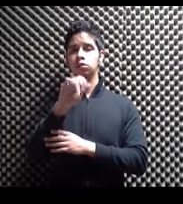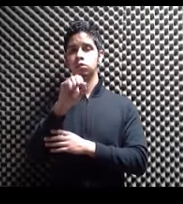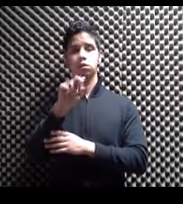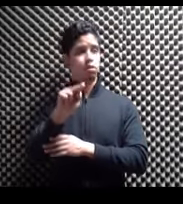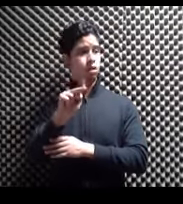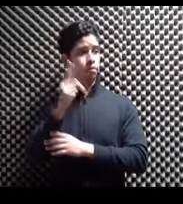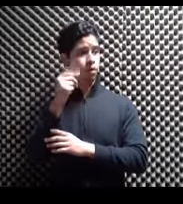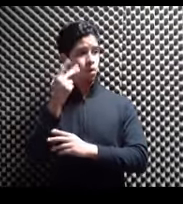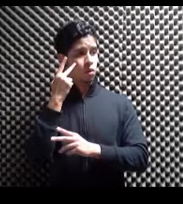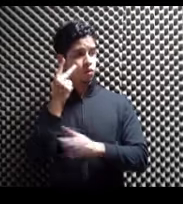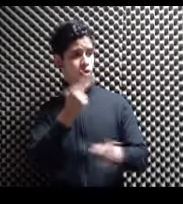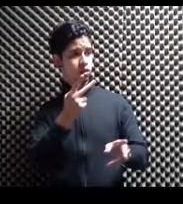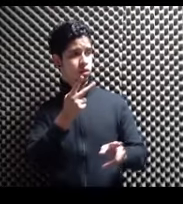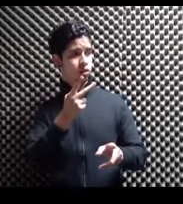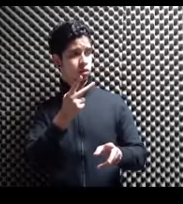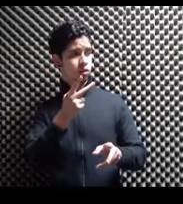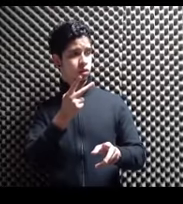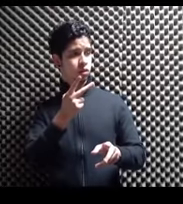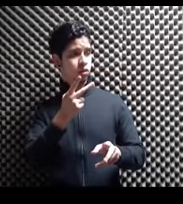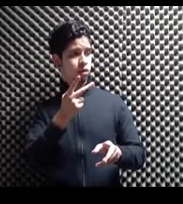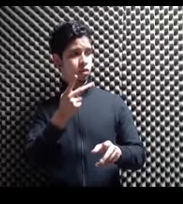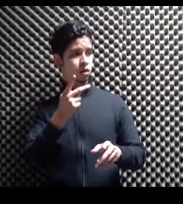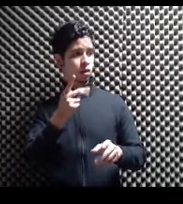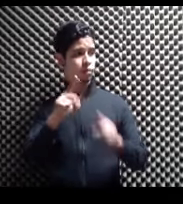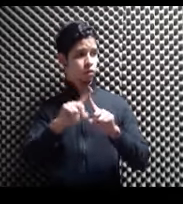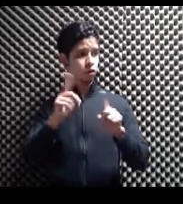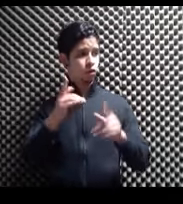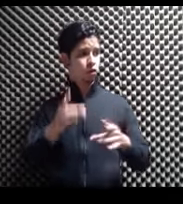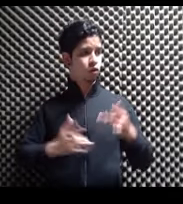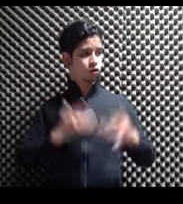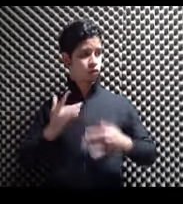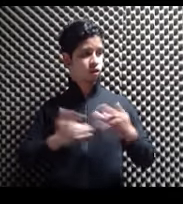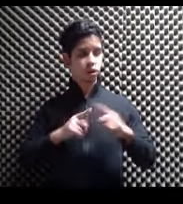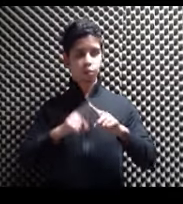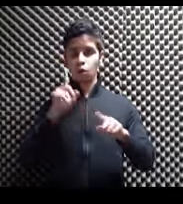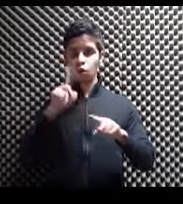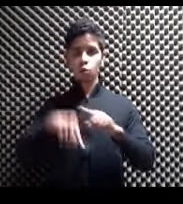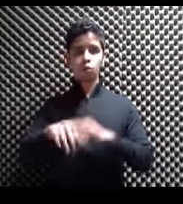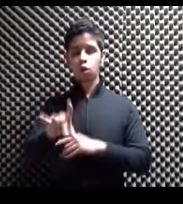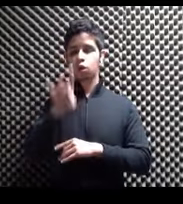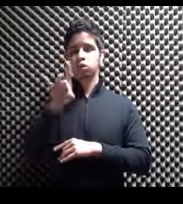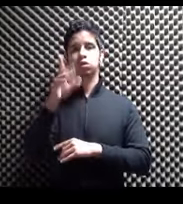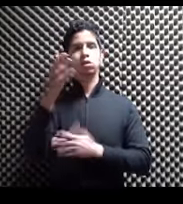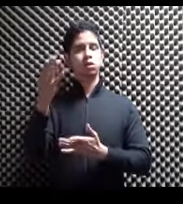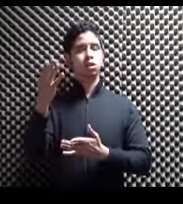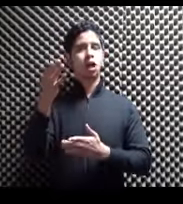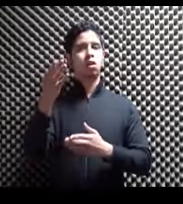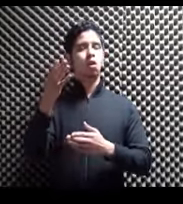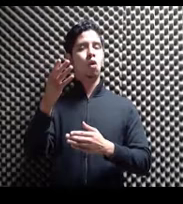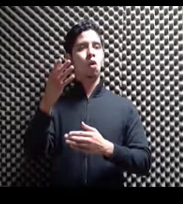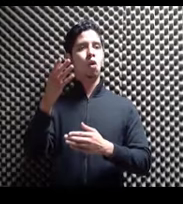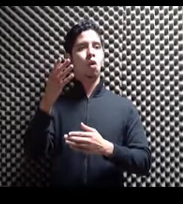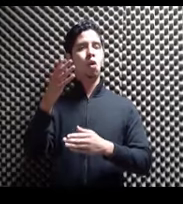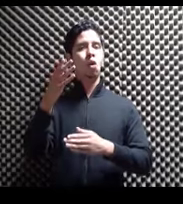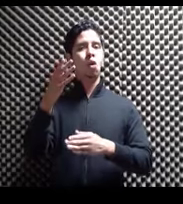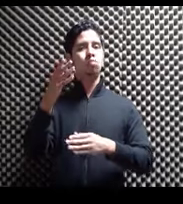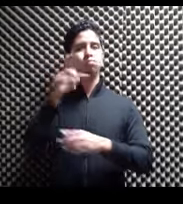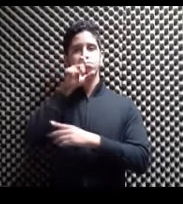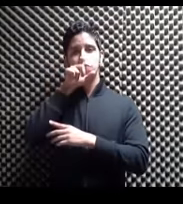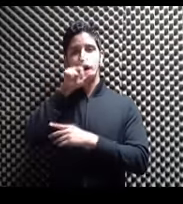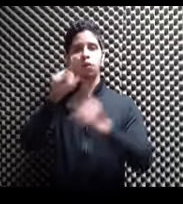no pudo encontrar un pájaro para la carátula. Se puso un perrito. Qué